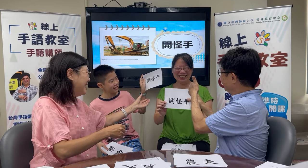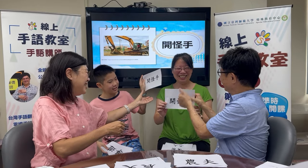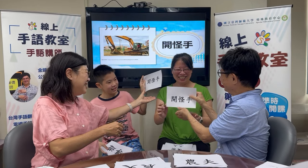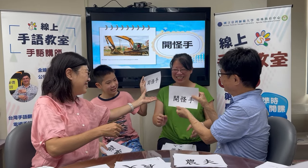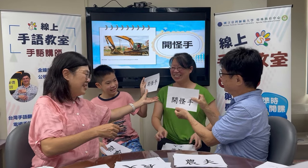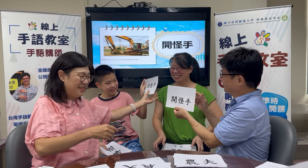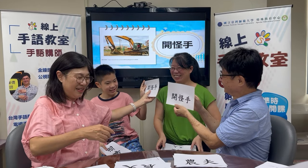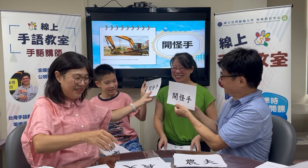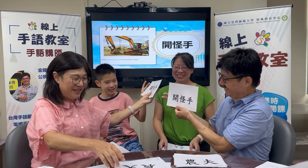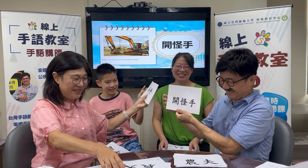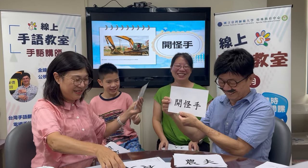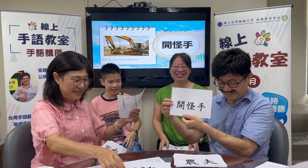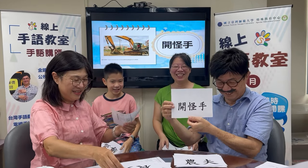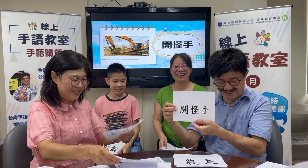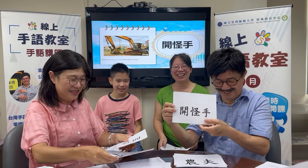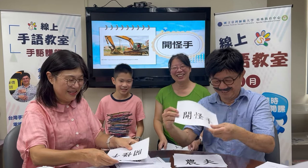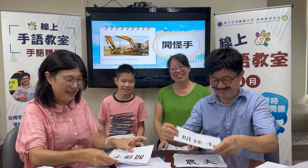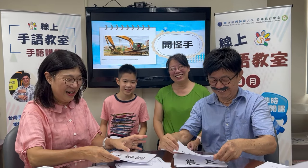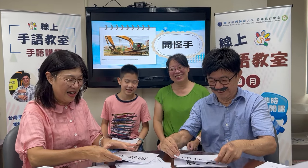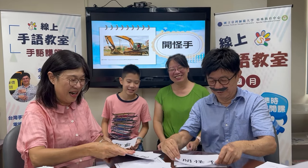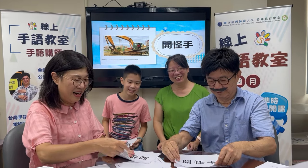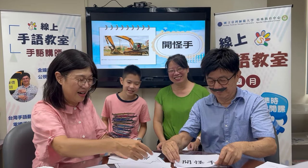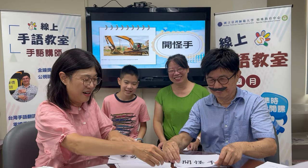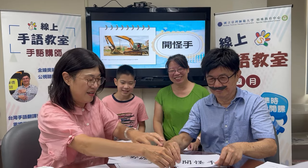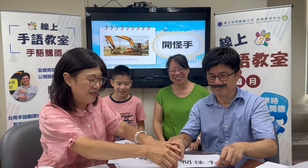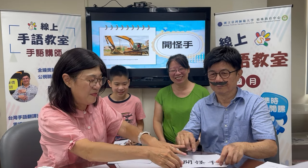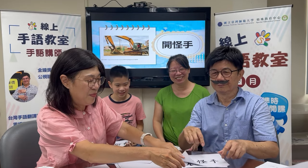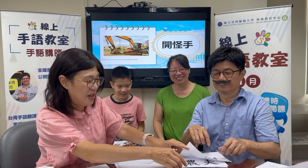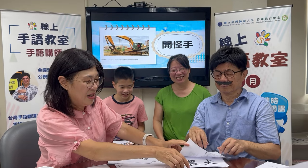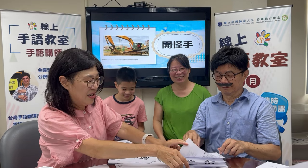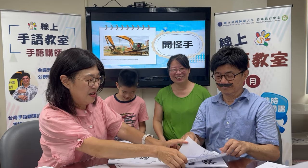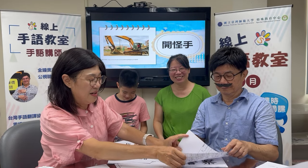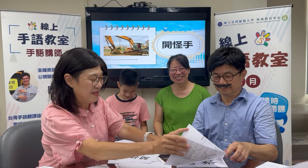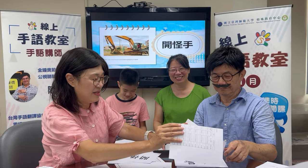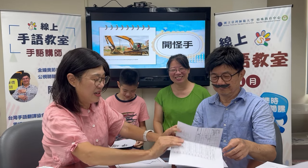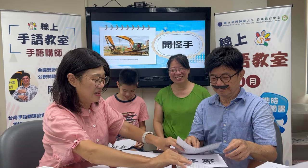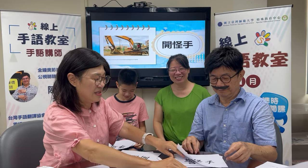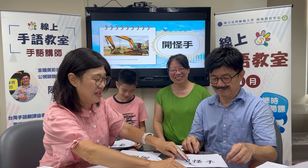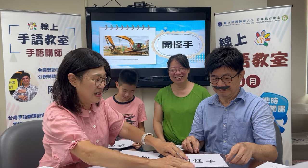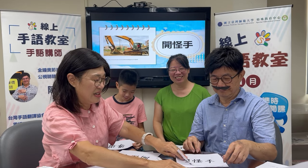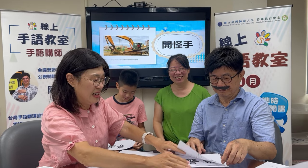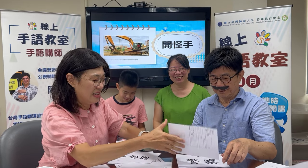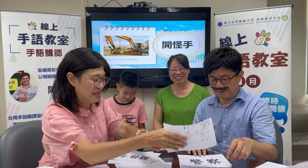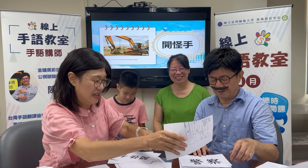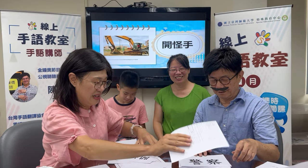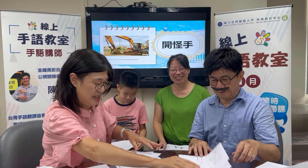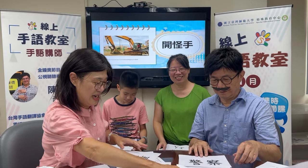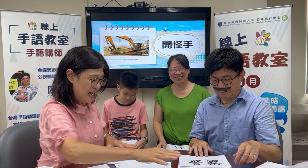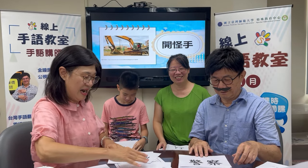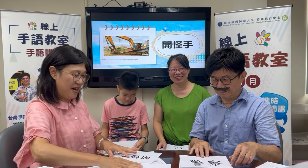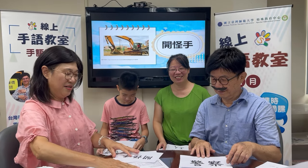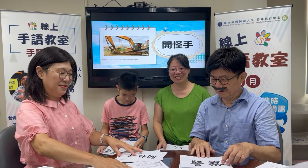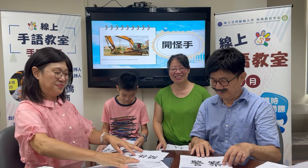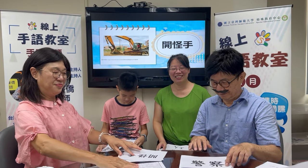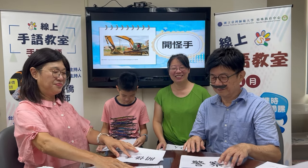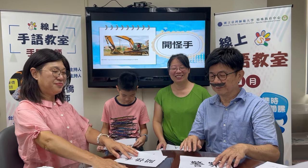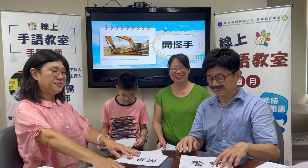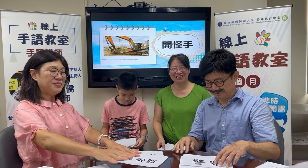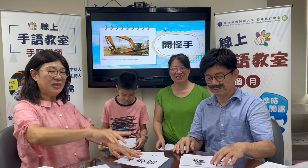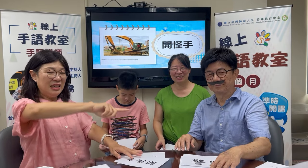叮咚叮咚，好好好，哦，这个，哎，这个怎么样？好，